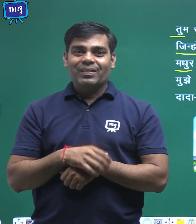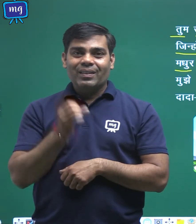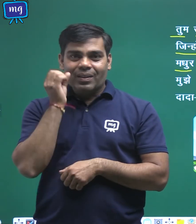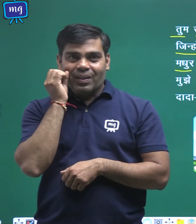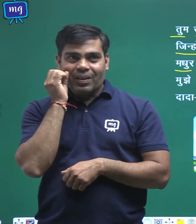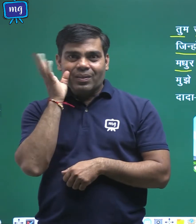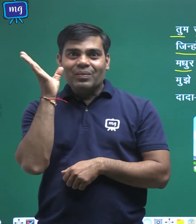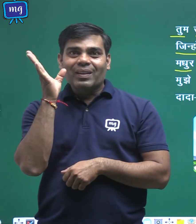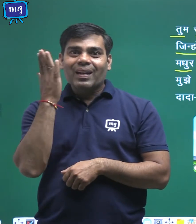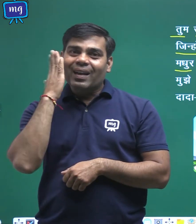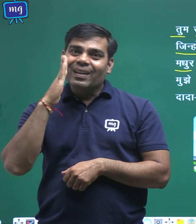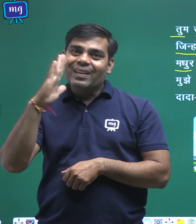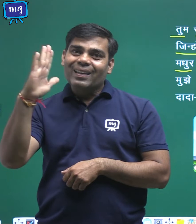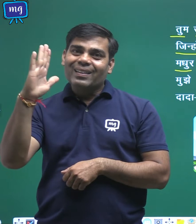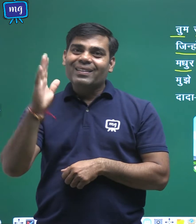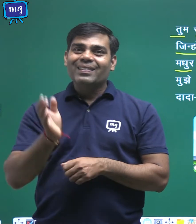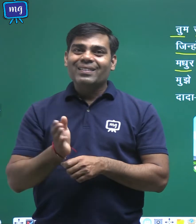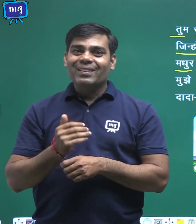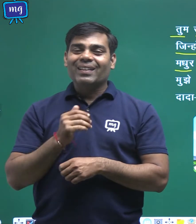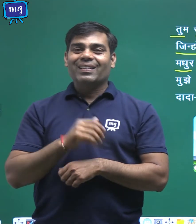प्रभाती सुनाई थी।